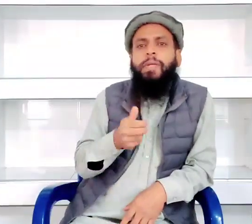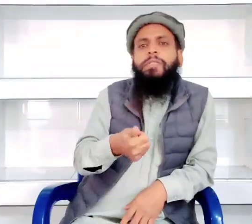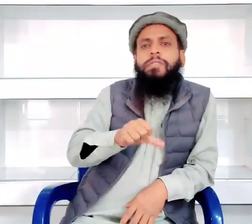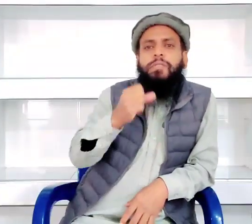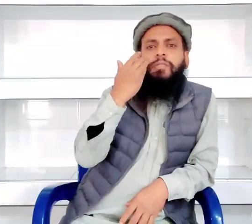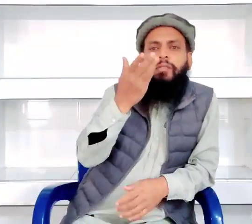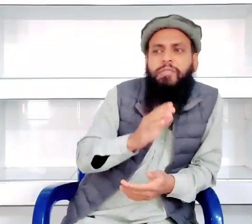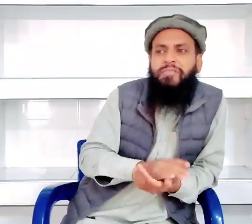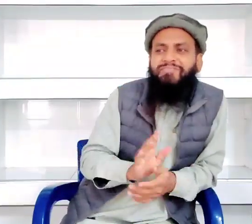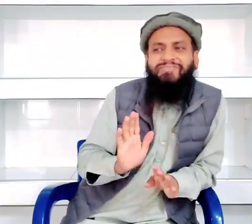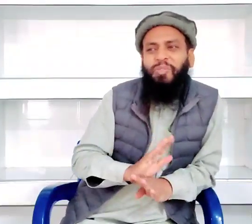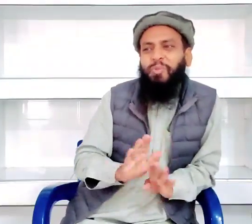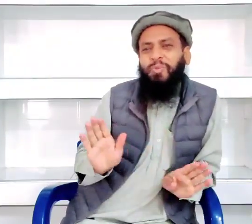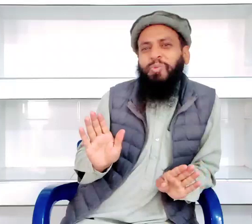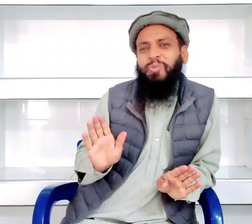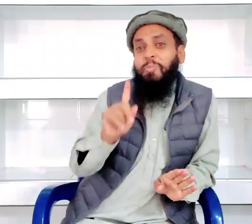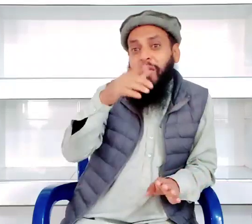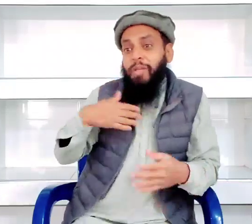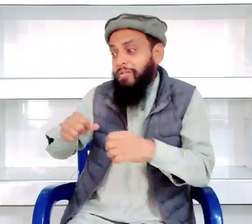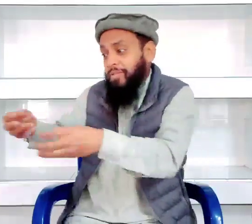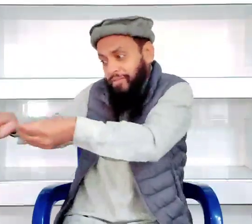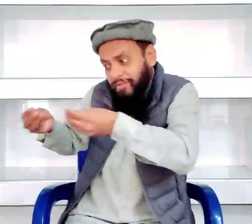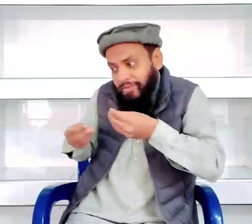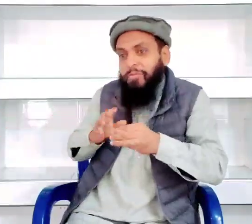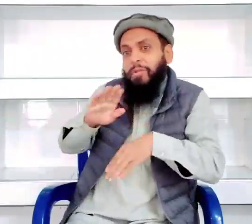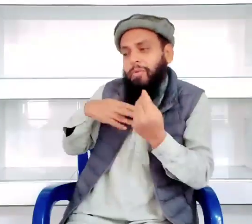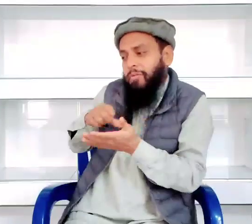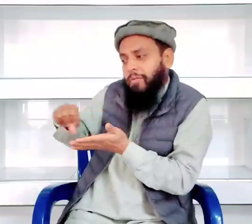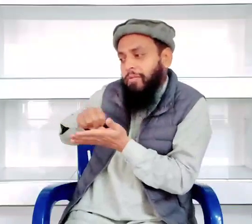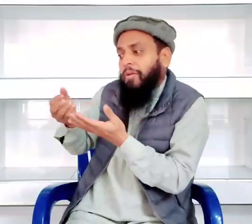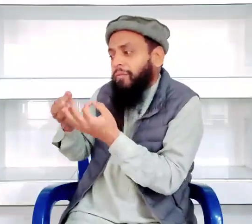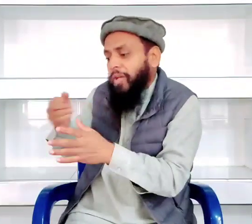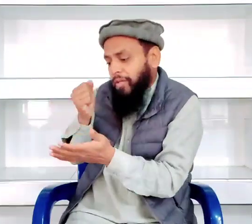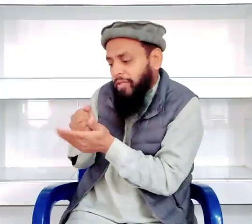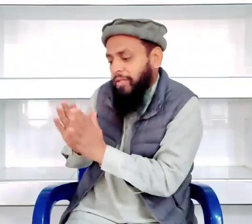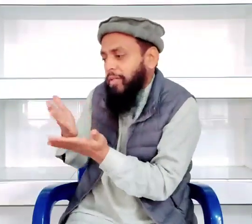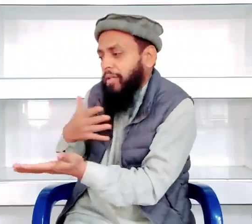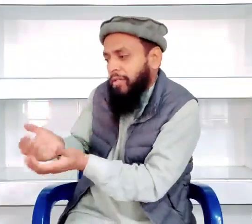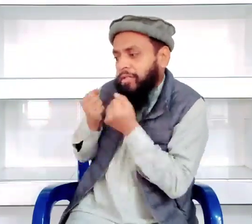علیہ وسلم نے یعنی ایسا کرنا جائز نہیں. جڑا بندہ ایسا کرتا ہے وہ ناجائز ہے. تو ہو حدیث کے